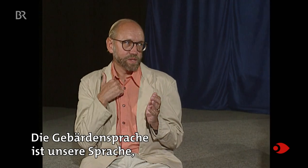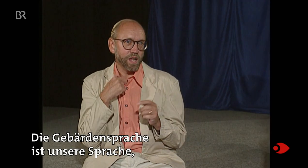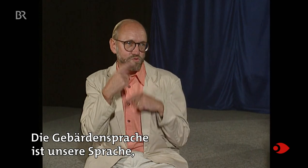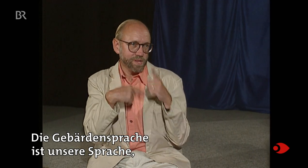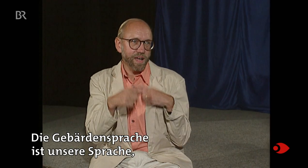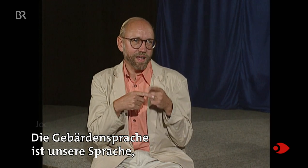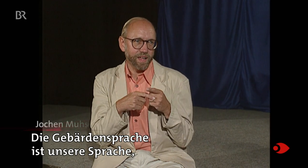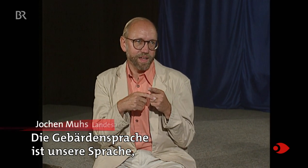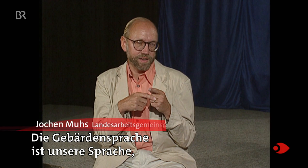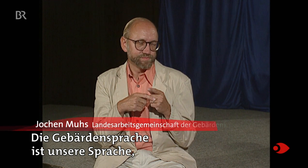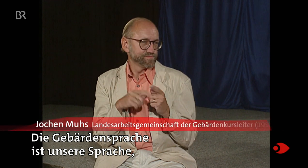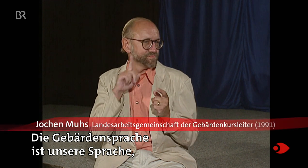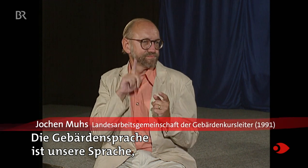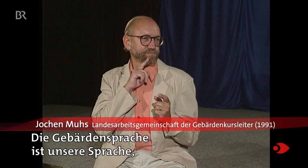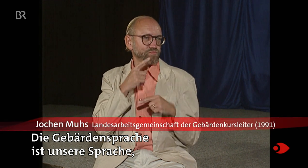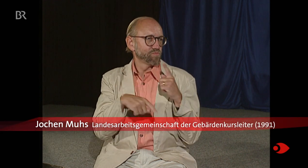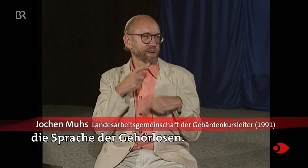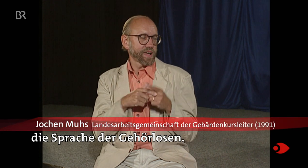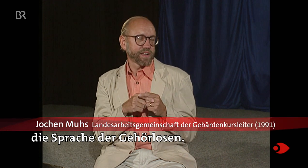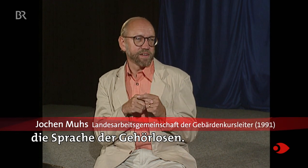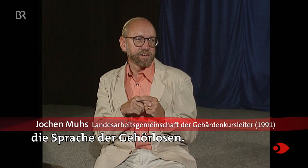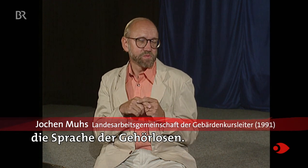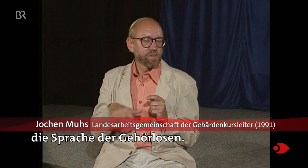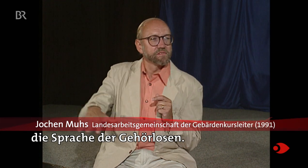Die Gebärdensprache ist unsere Sprache, die Sprache der Gehörlosen.